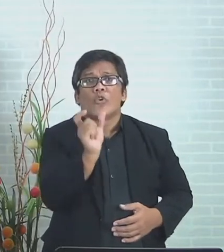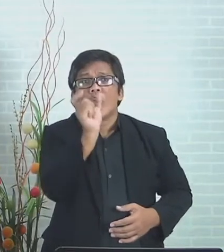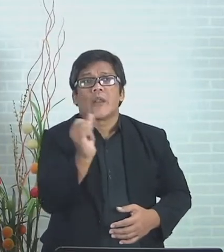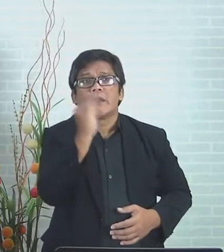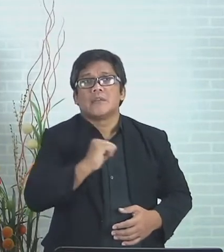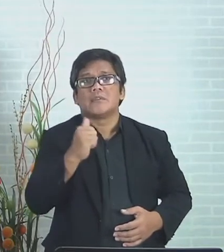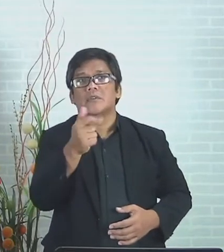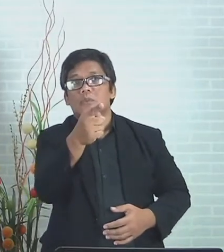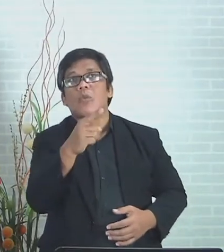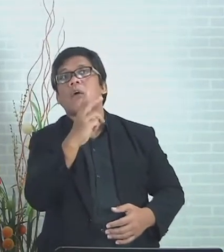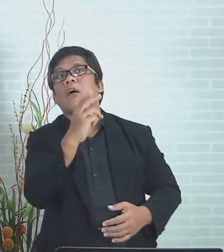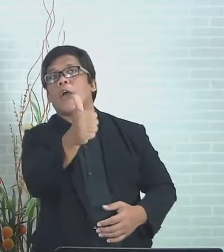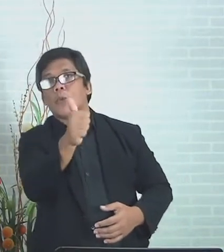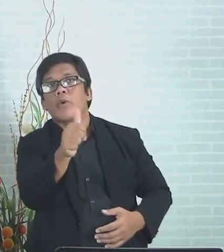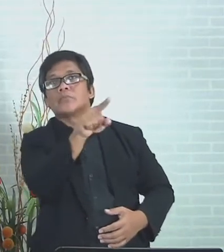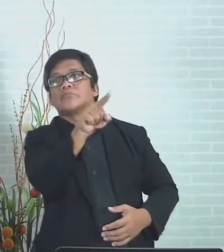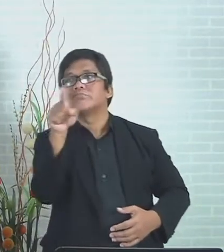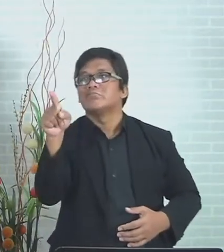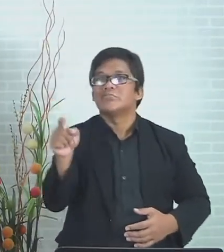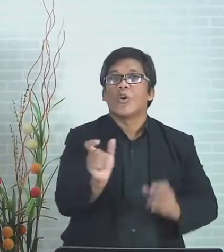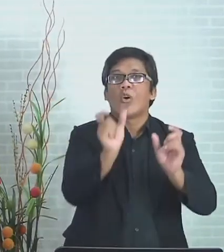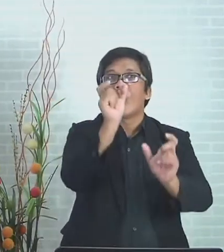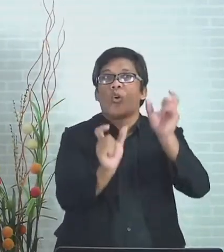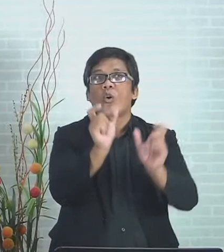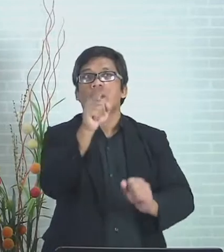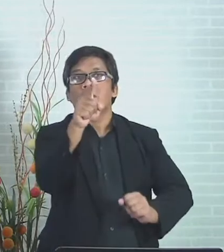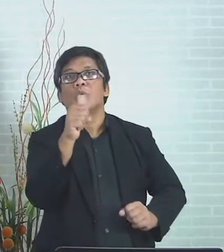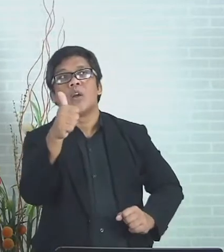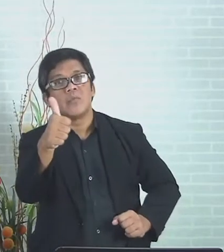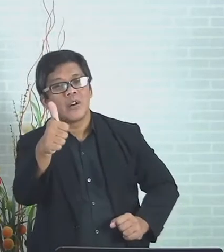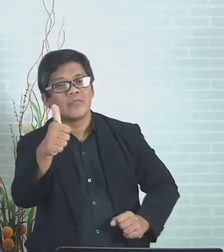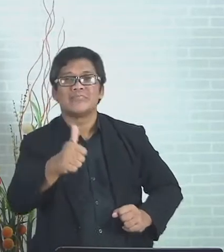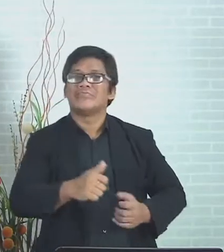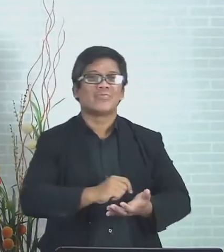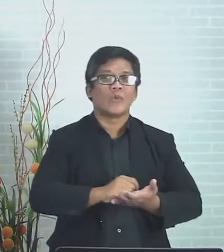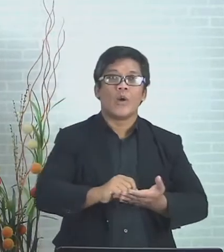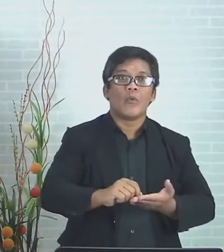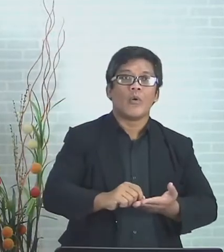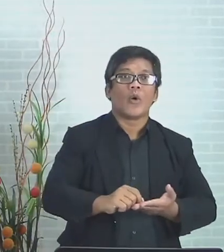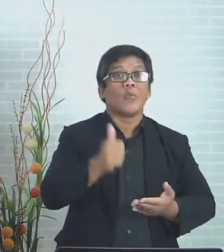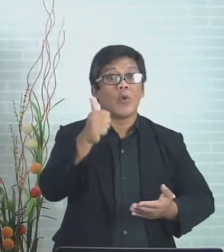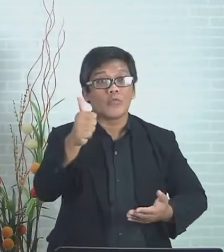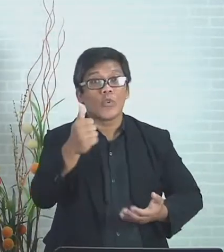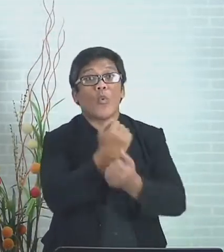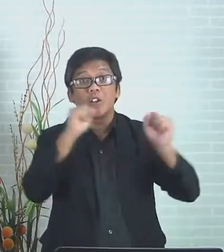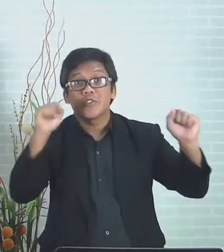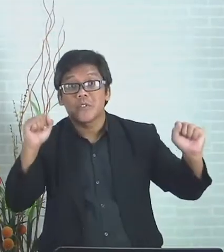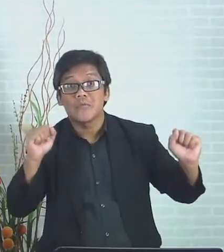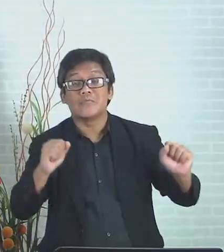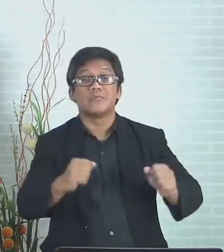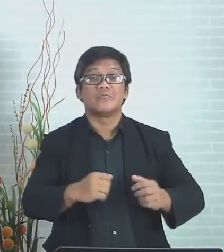luar biasa orang itu hebat pribadinya namanya dia punya pengaruh dalam kehidupan